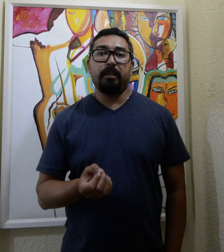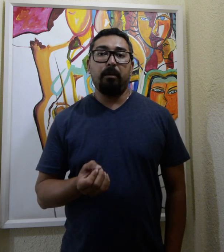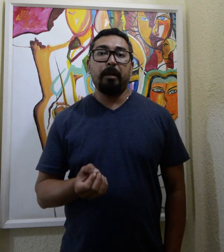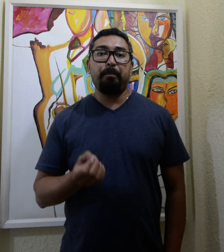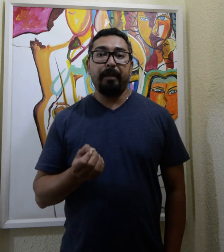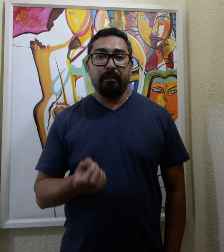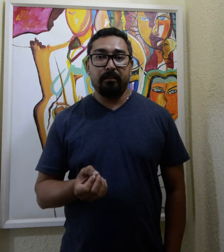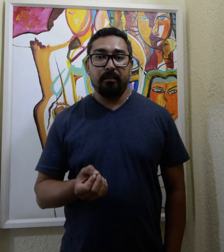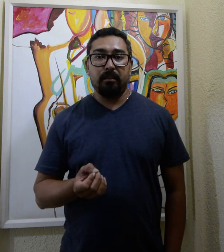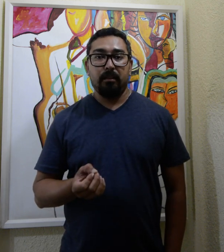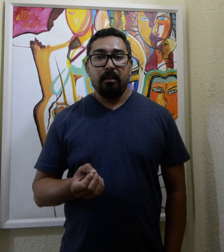é uma empresa